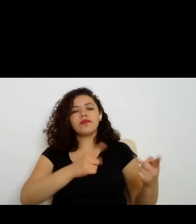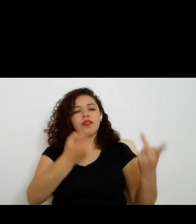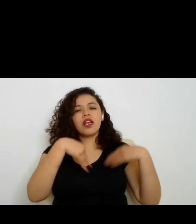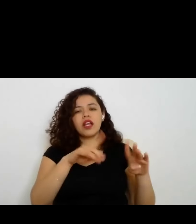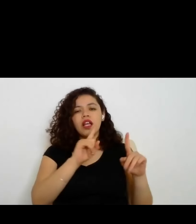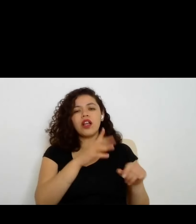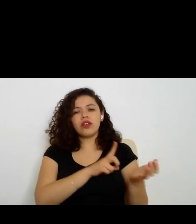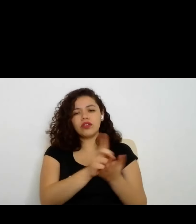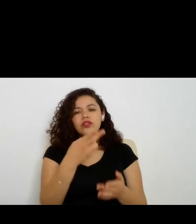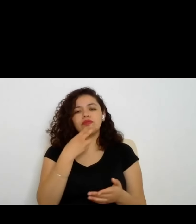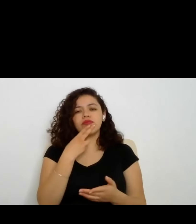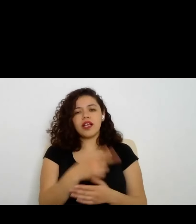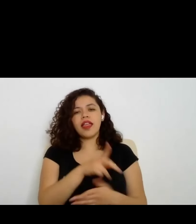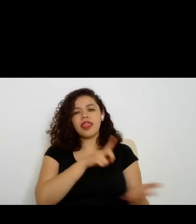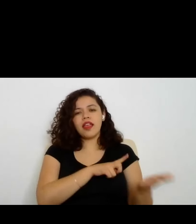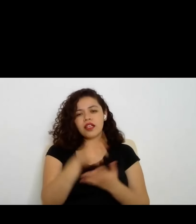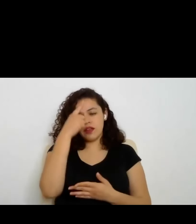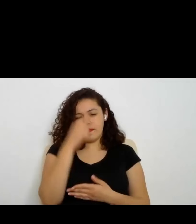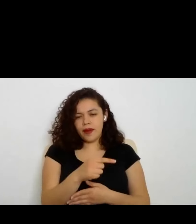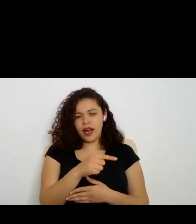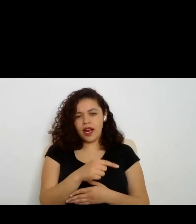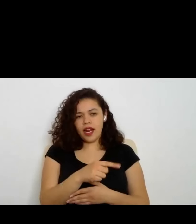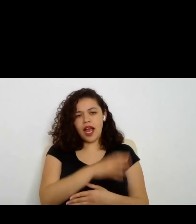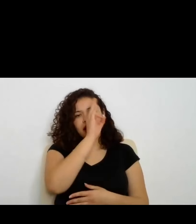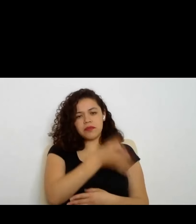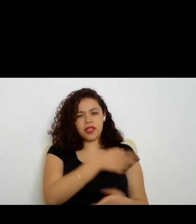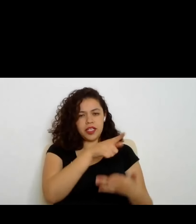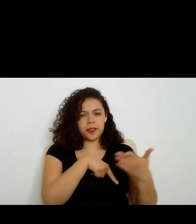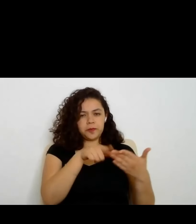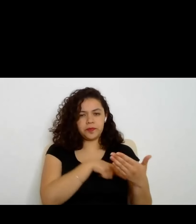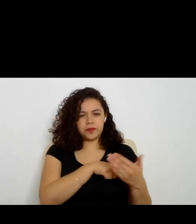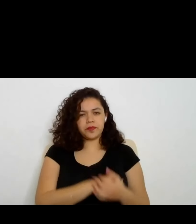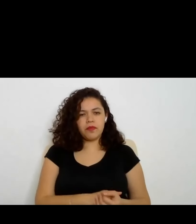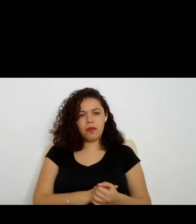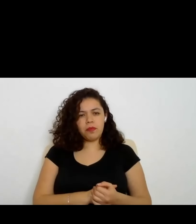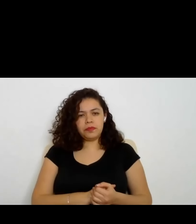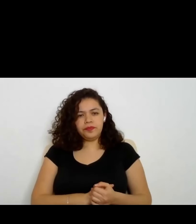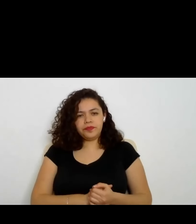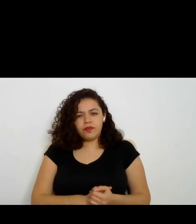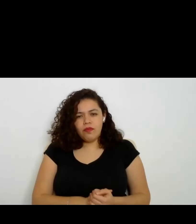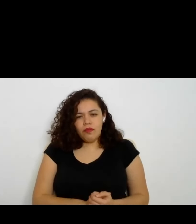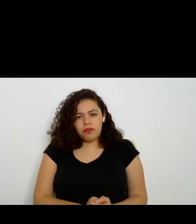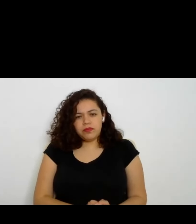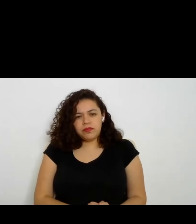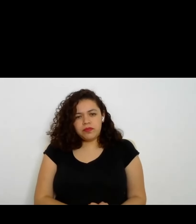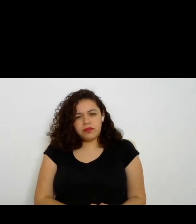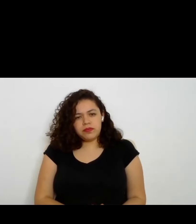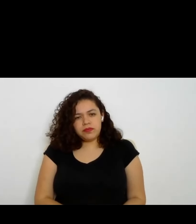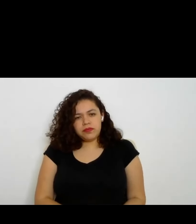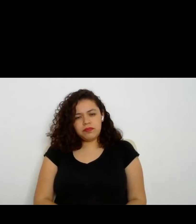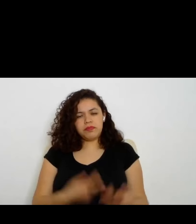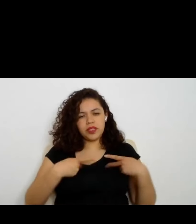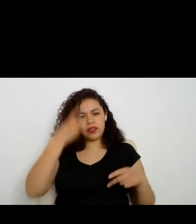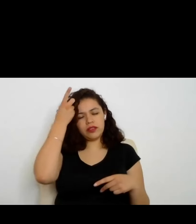fue el derecho a la revocación de consentimiento, y esto se podrá realizar por el titular en